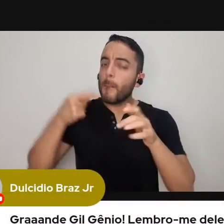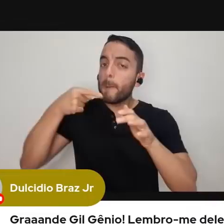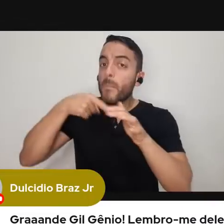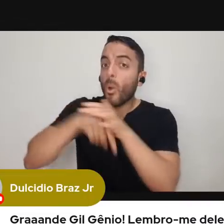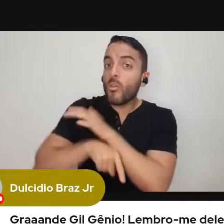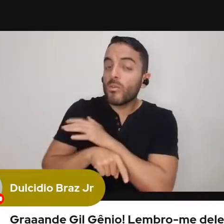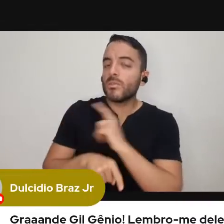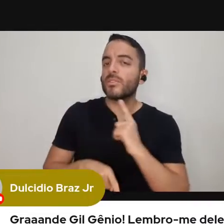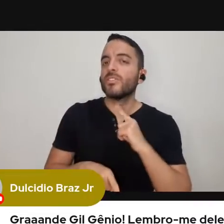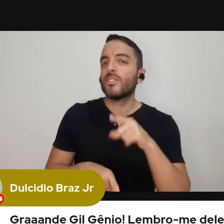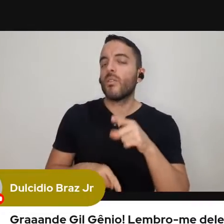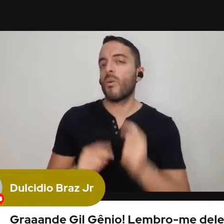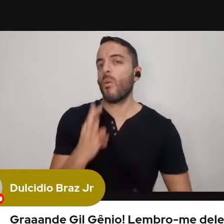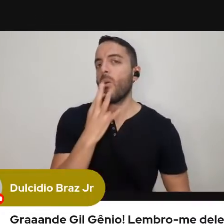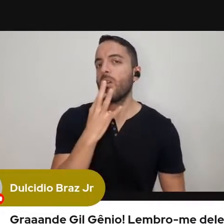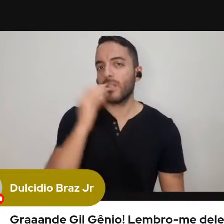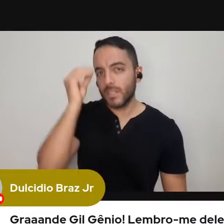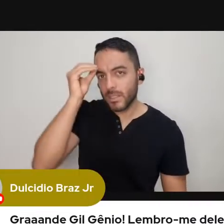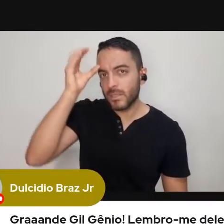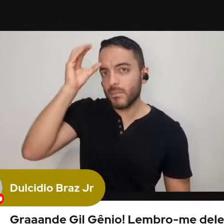pelo conhecimento científico,